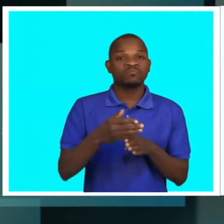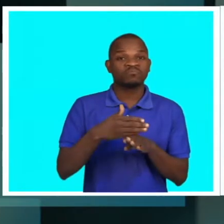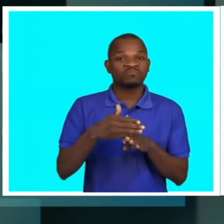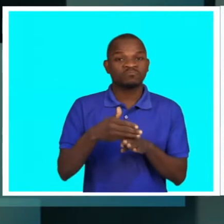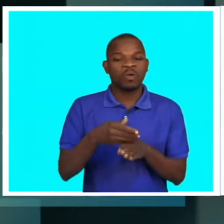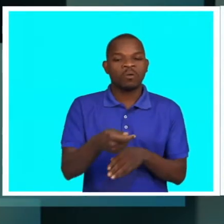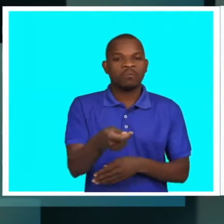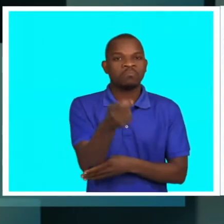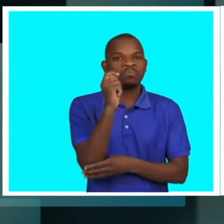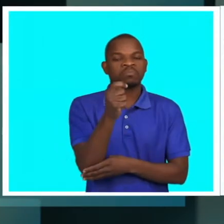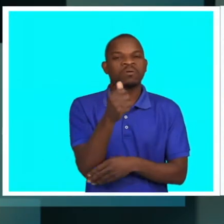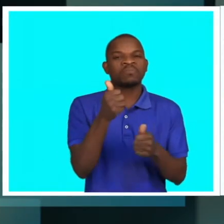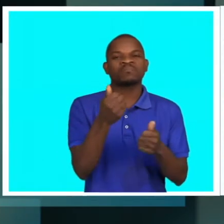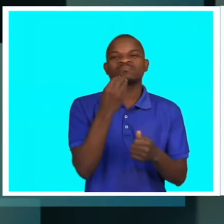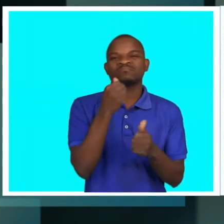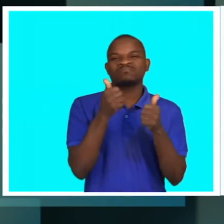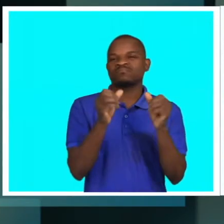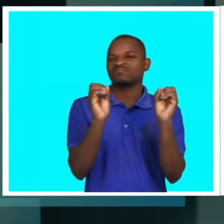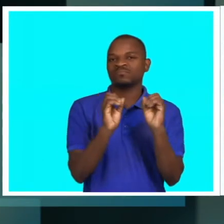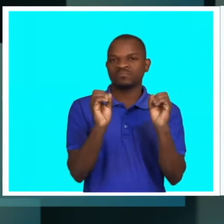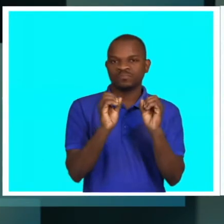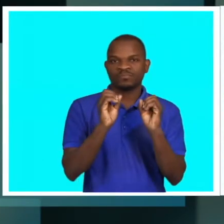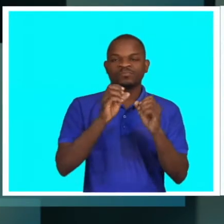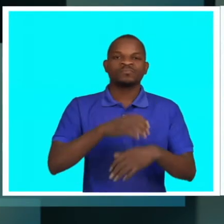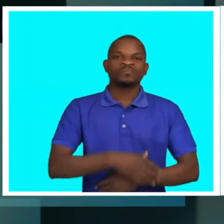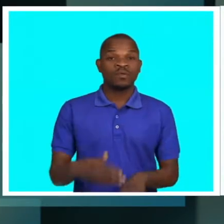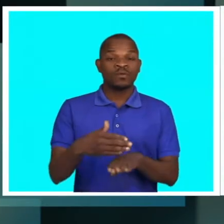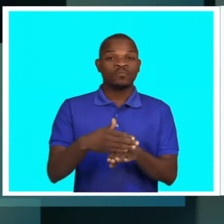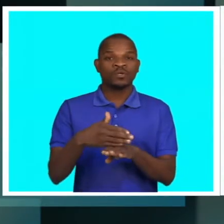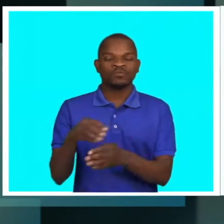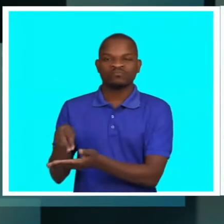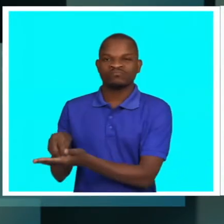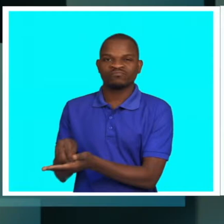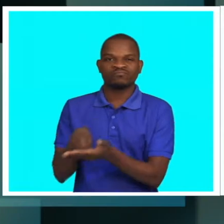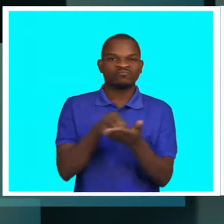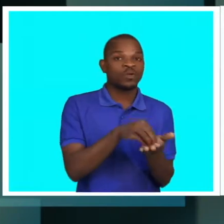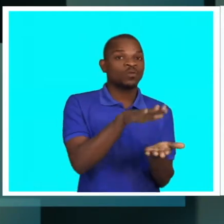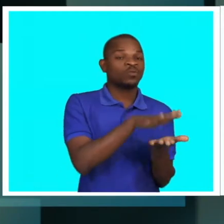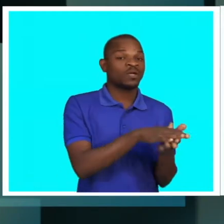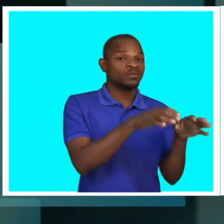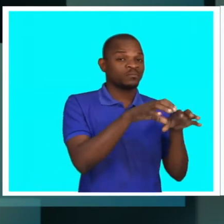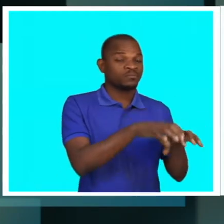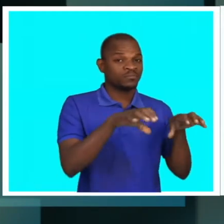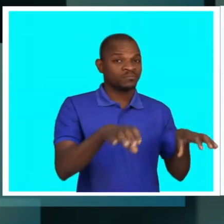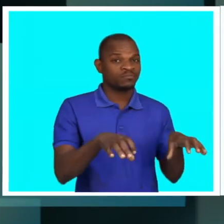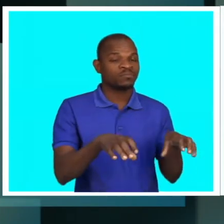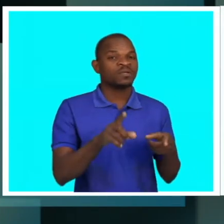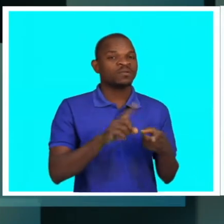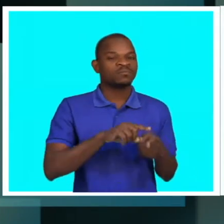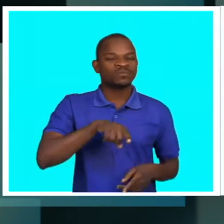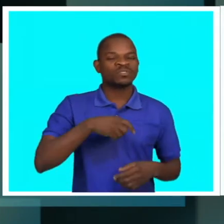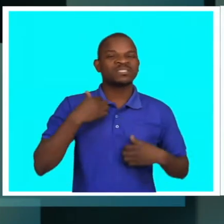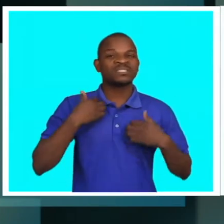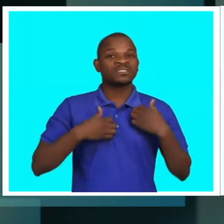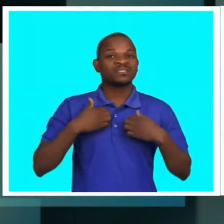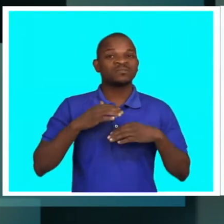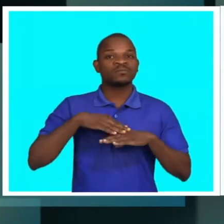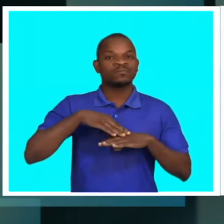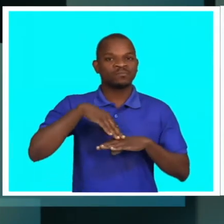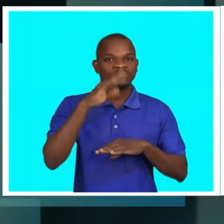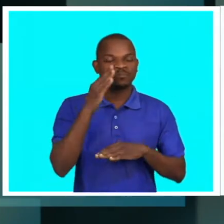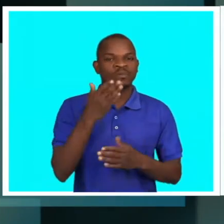pois o peixe extraído é impróprio para o consumo. E o pescado é levado ao mercado. Isso para nós